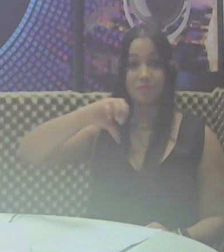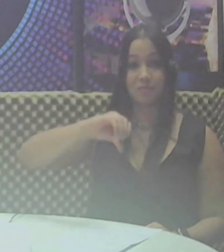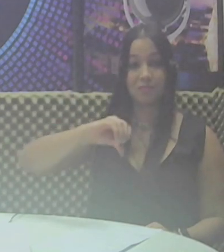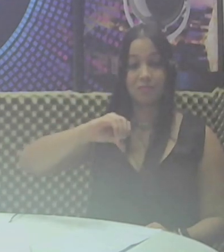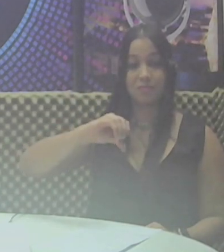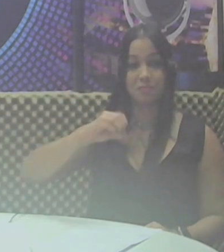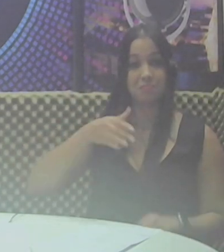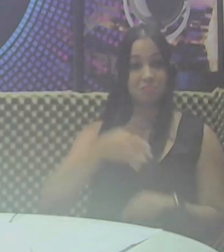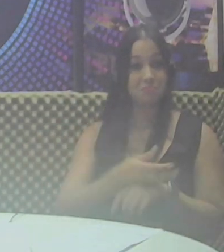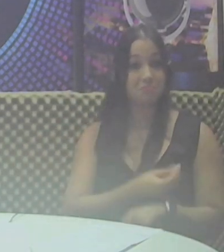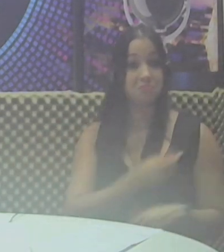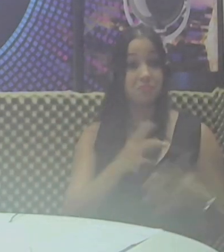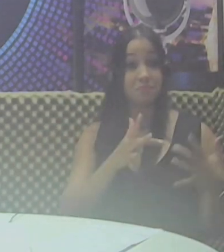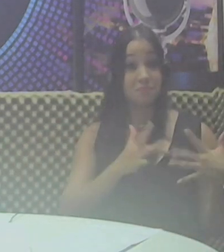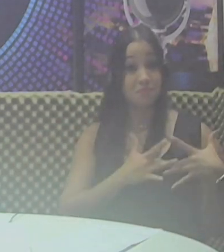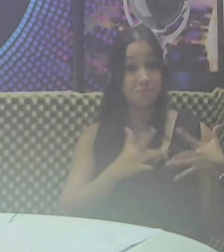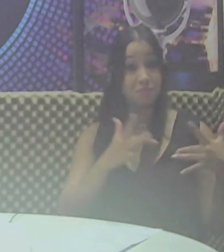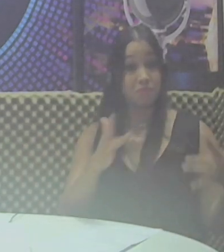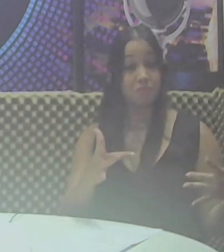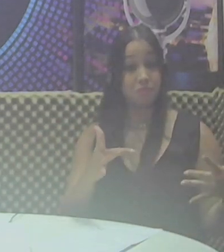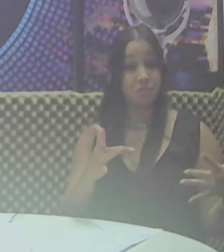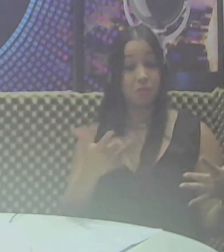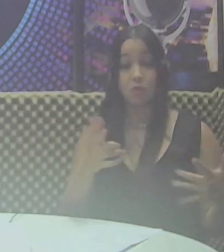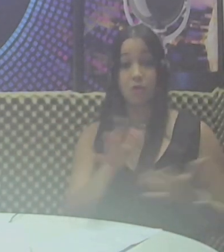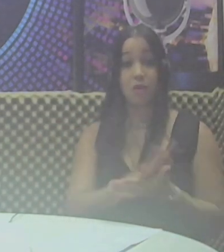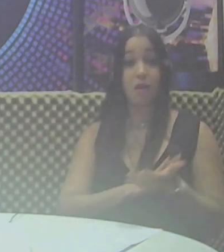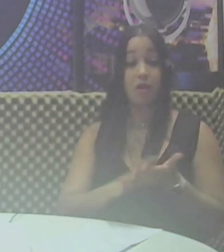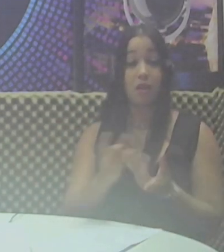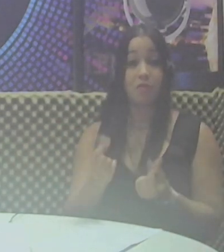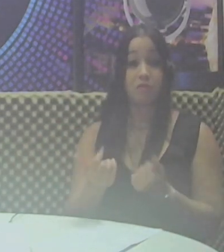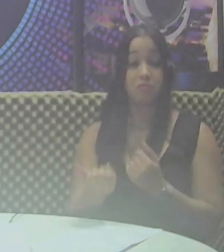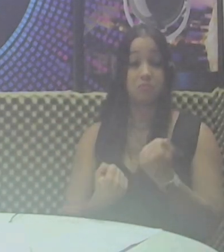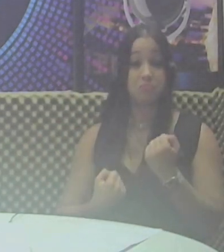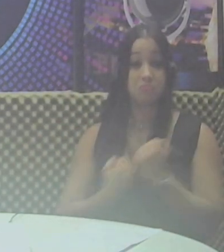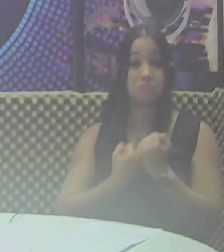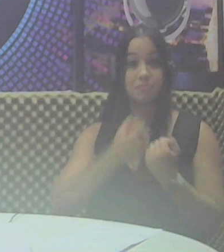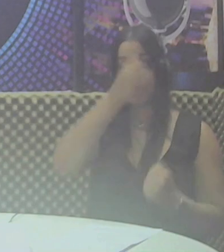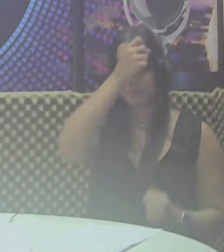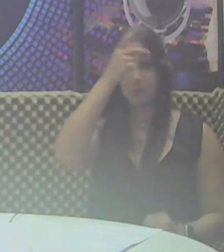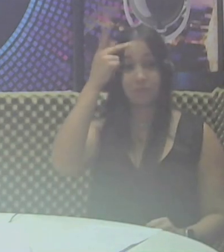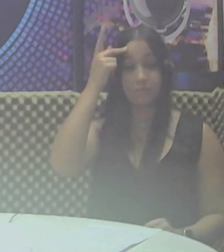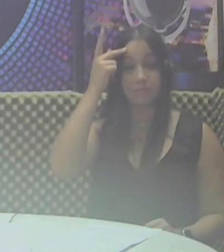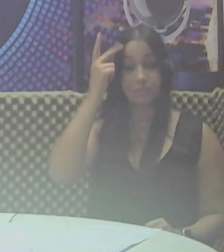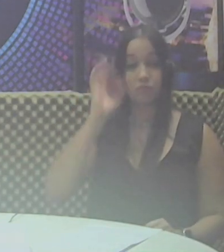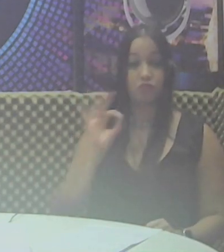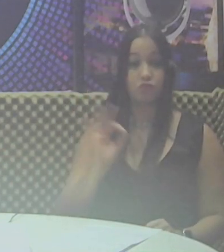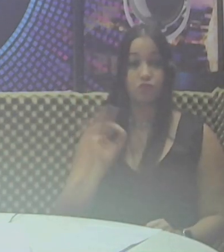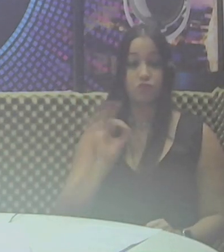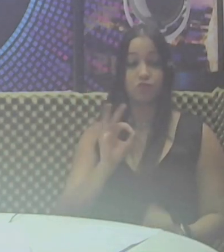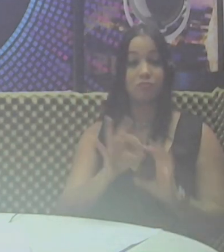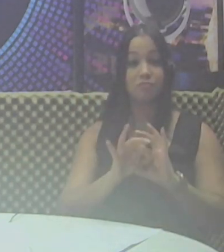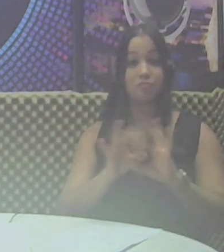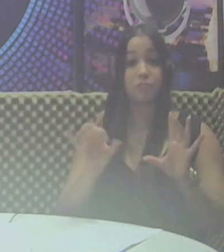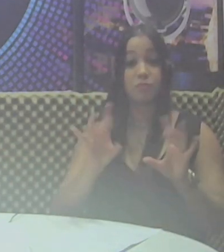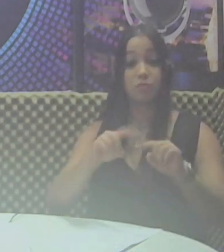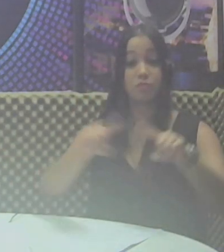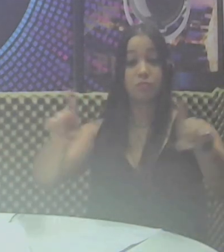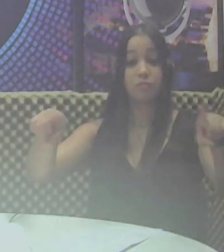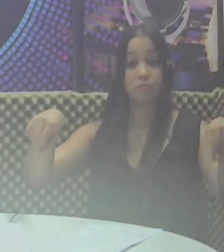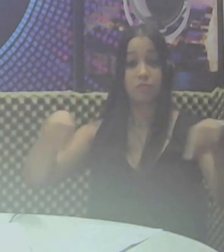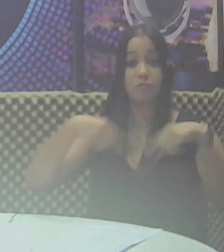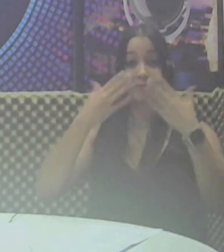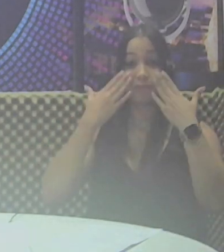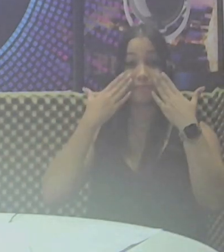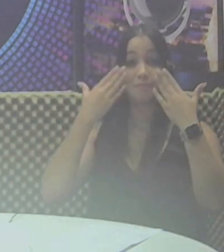voluntária e sem contrapartida financeira por parte do município, que disponibilizará espaços de exposição por meio